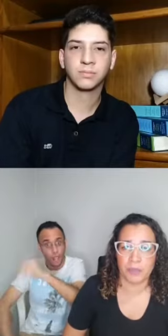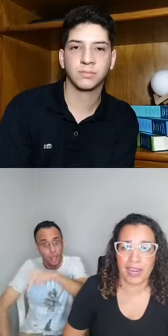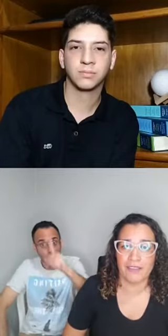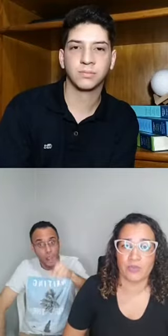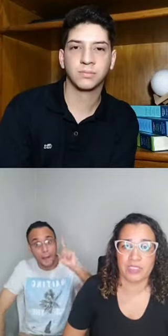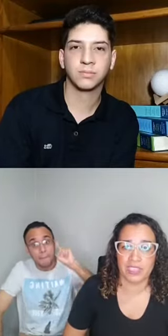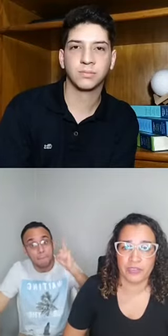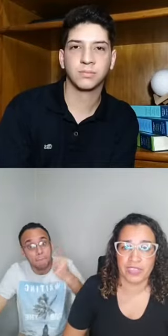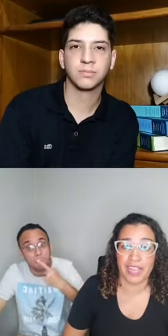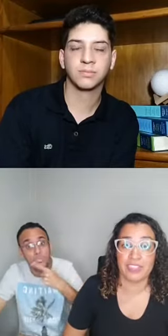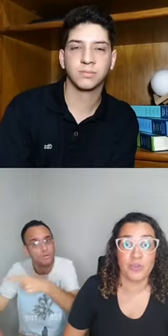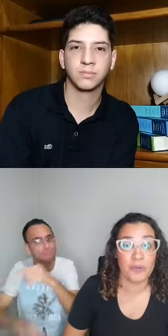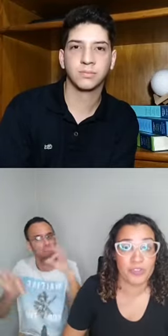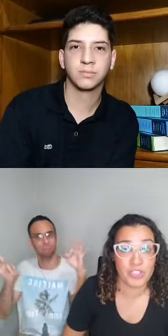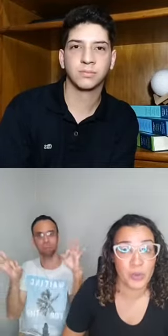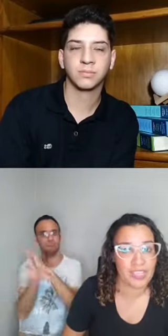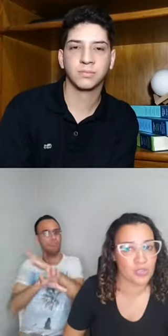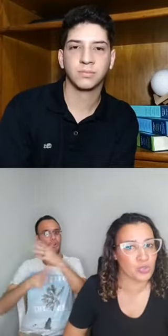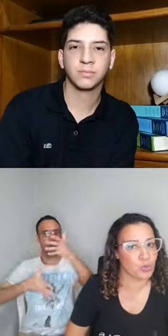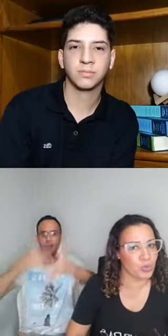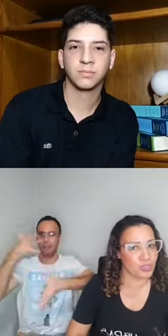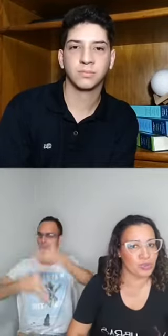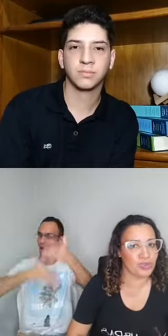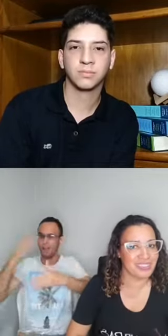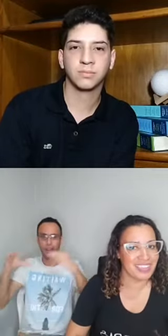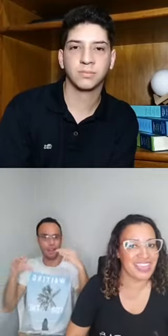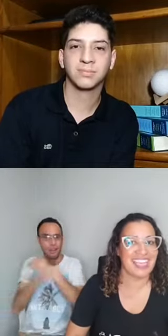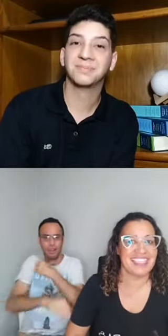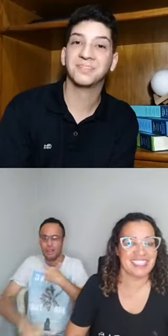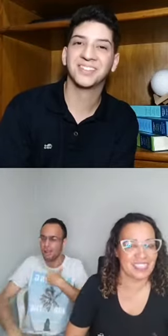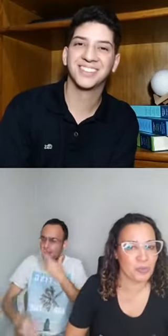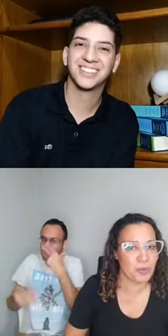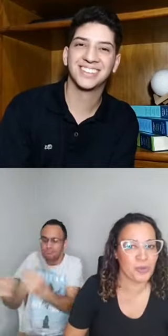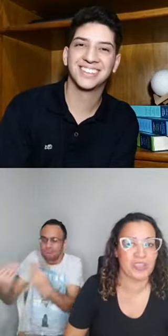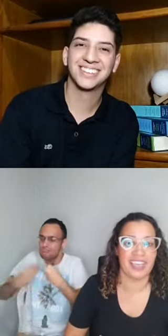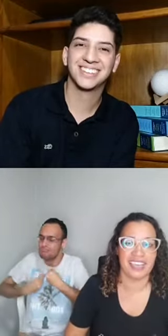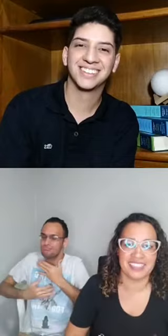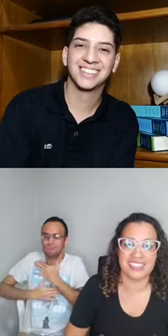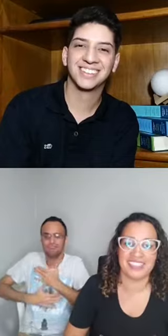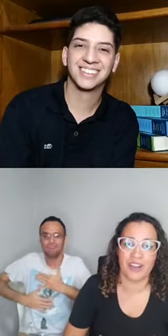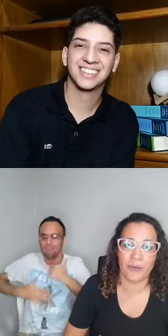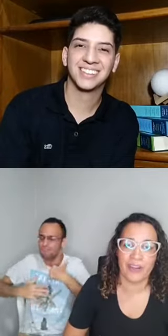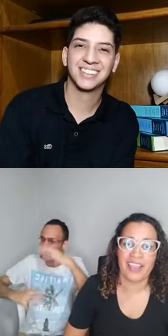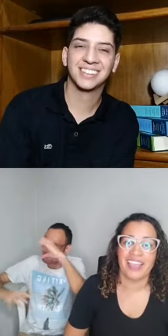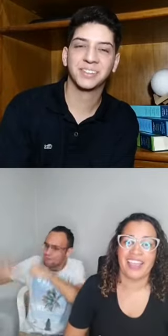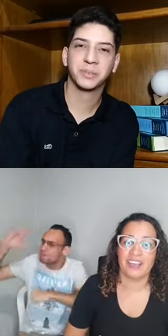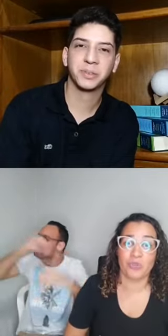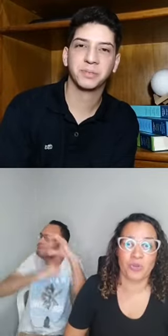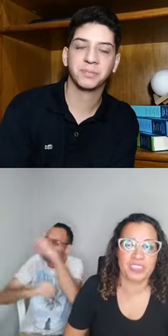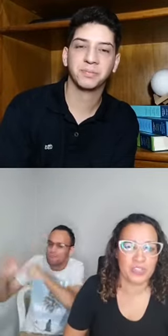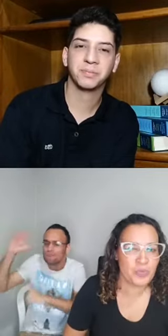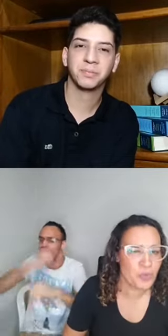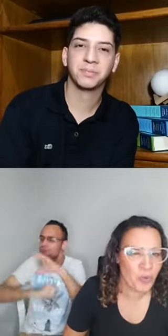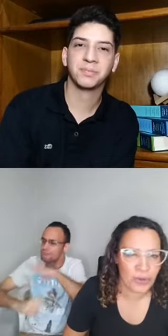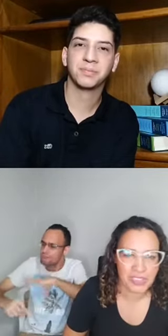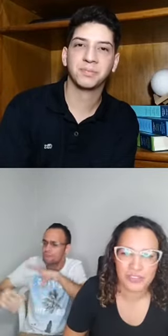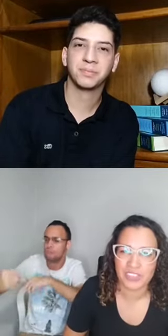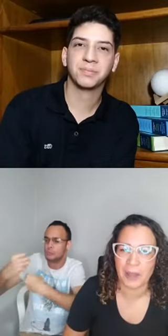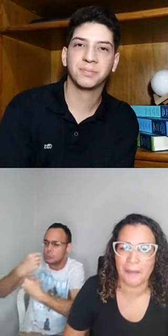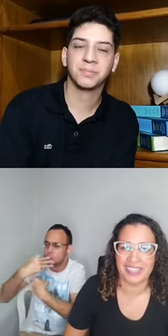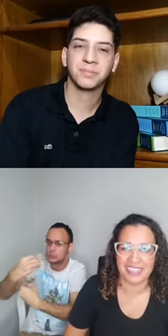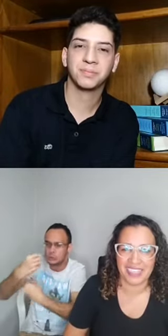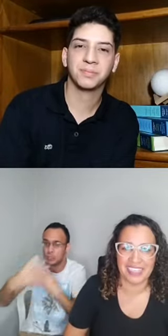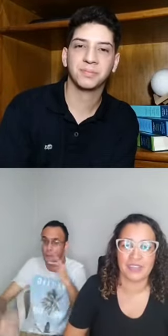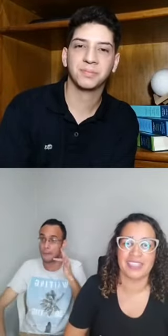algumas palavras, alguns significados, e o professor é surdo. Ele ensinando português, então eu tô gostando muito de